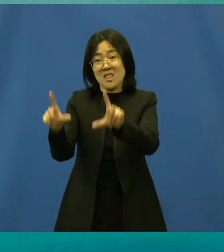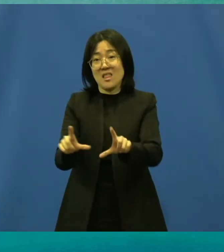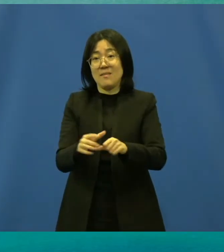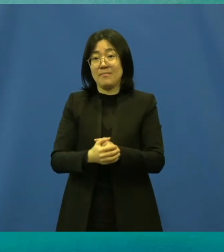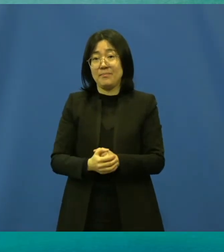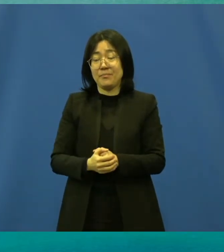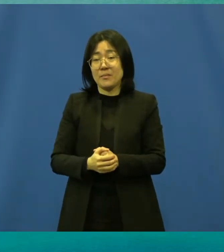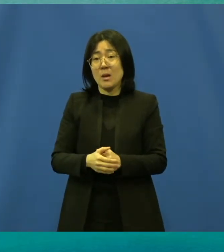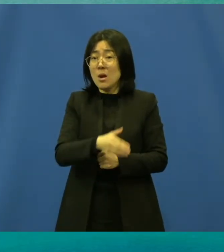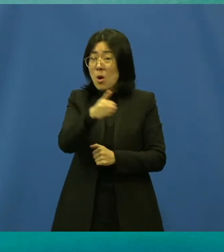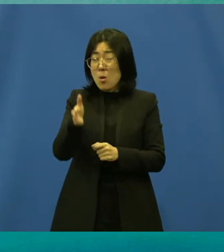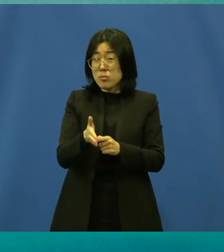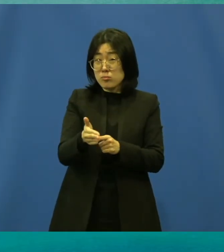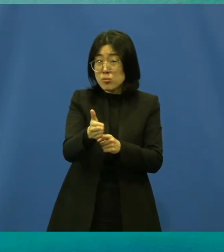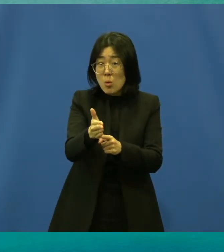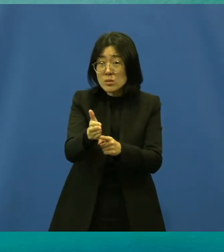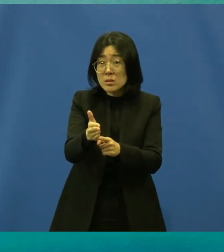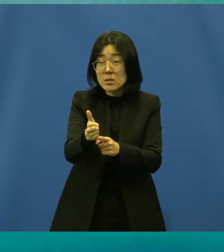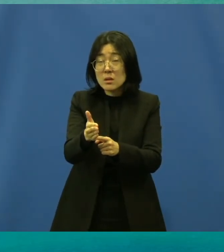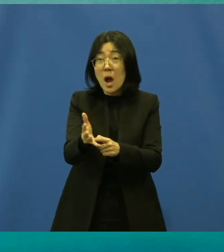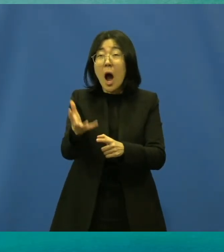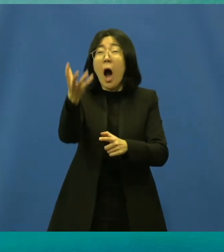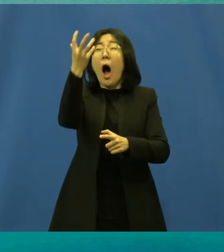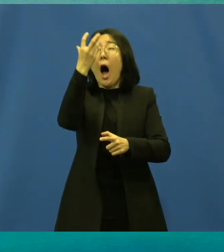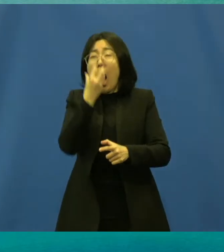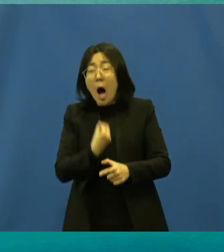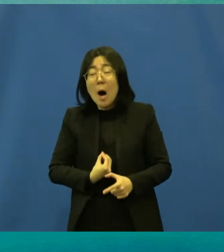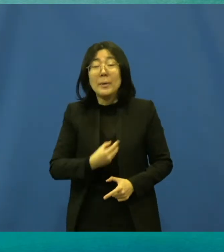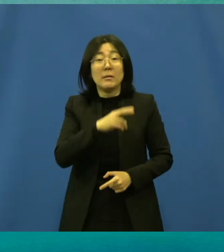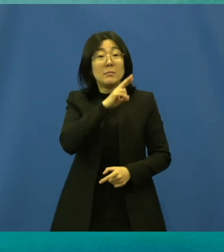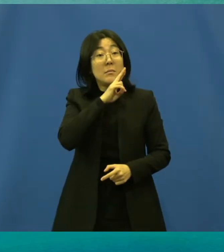물고기 뱃속은 오래 머물러 있을 곳이 아닙니다.